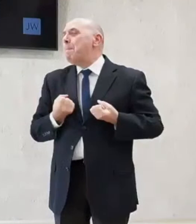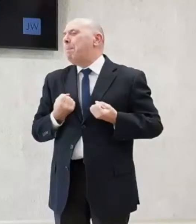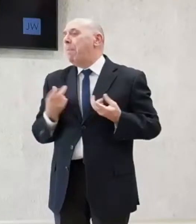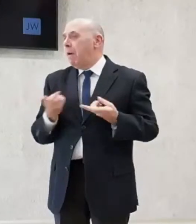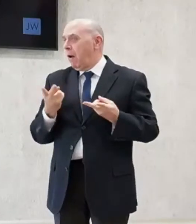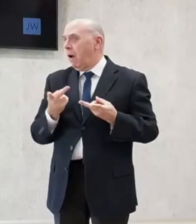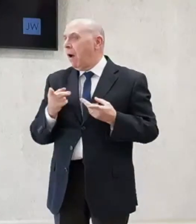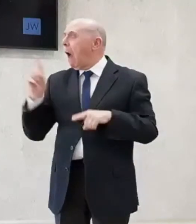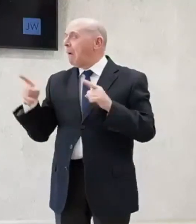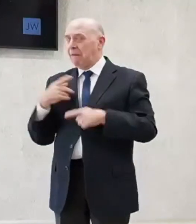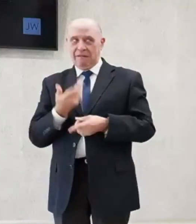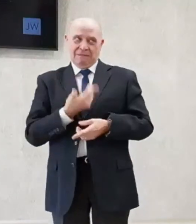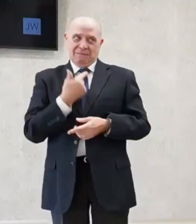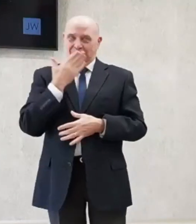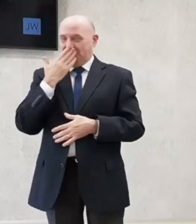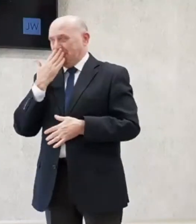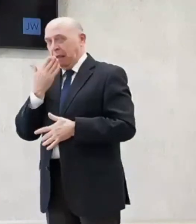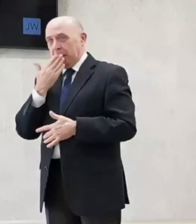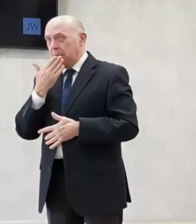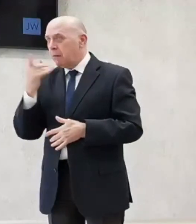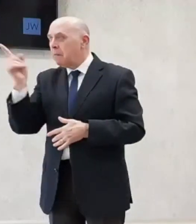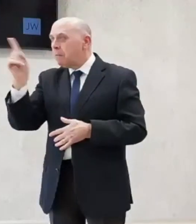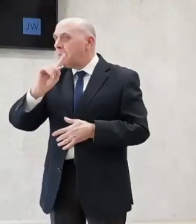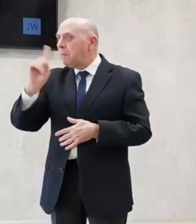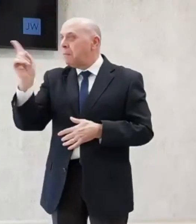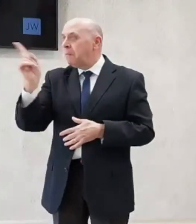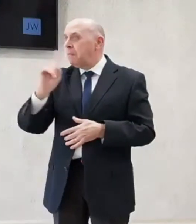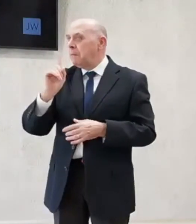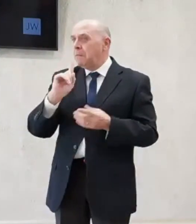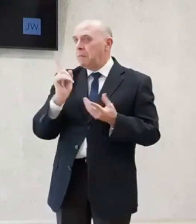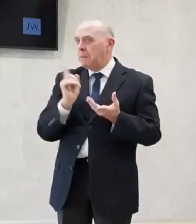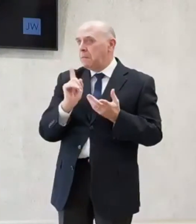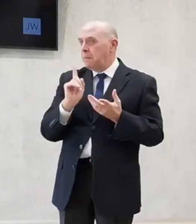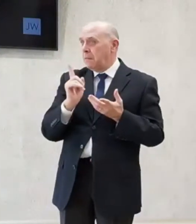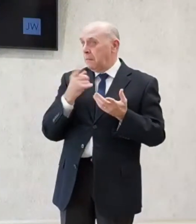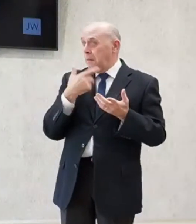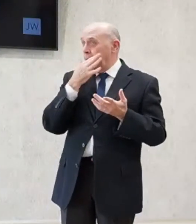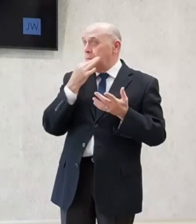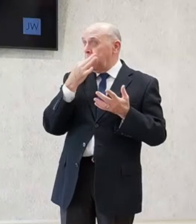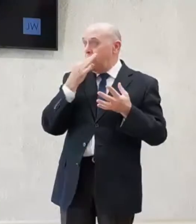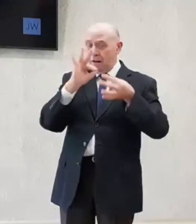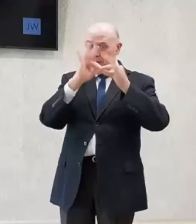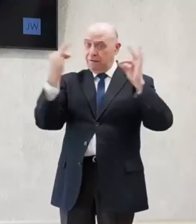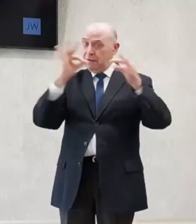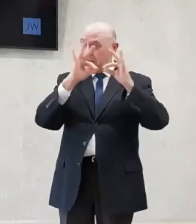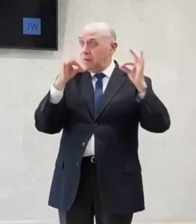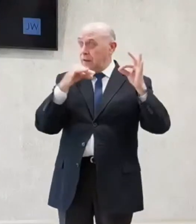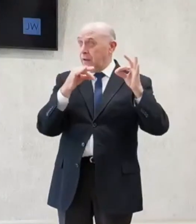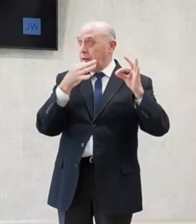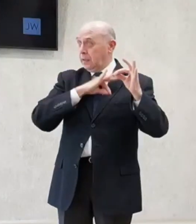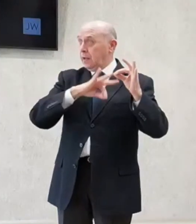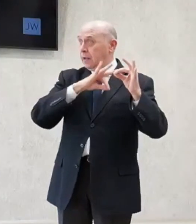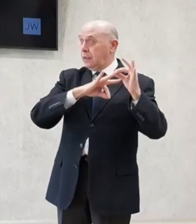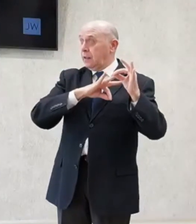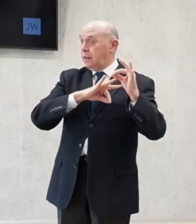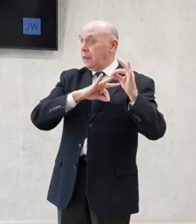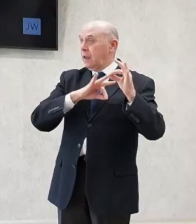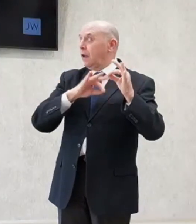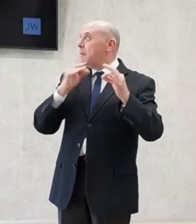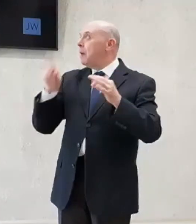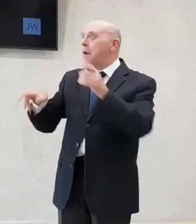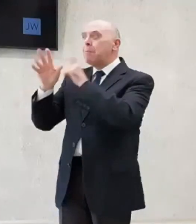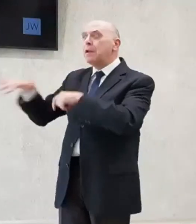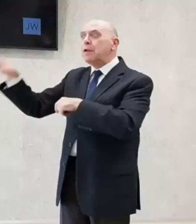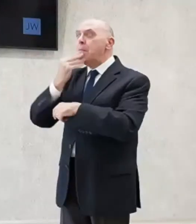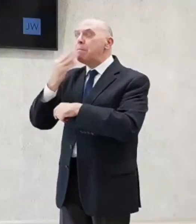criticato per questo perché il versetto di seguito aggiunge un altro pensiero molto bello molto interessante i Giudei dicevano guarda come